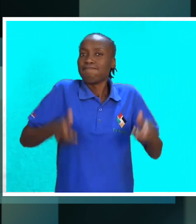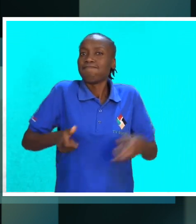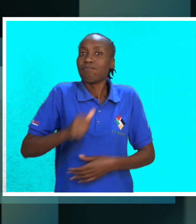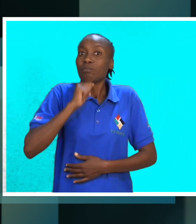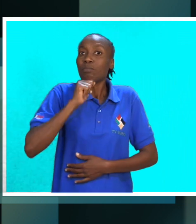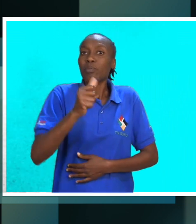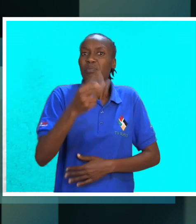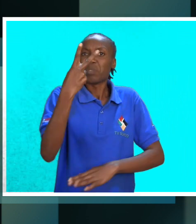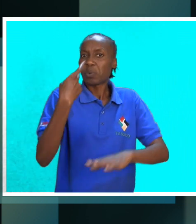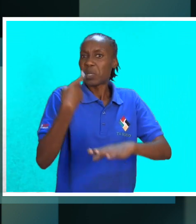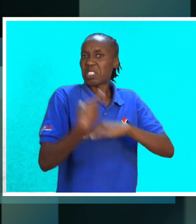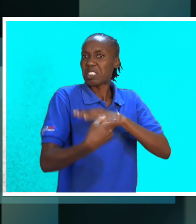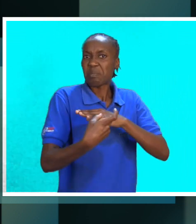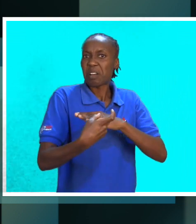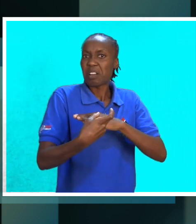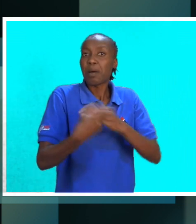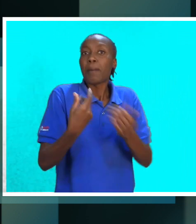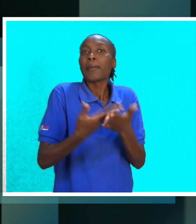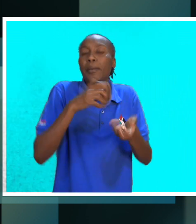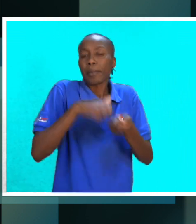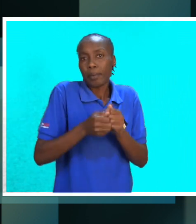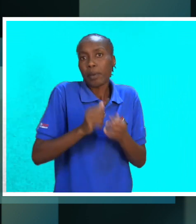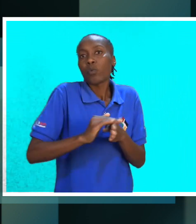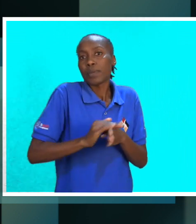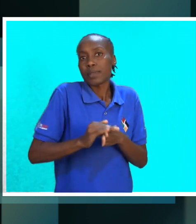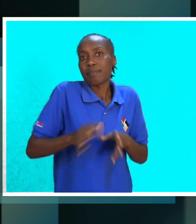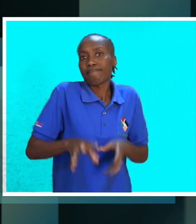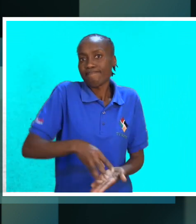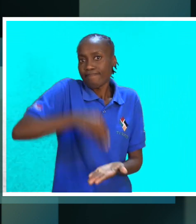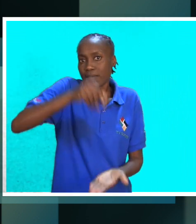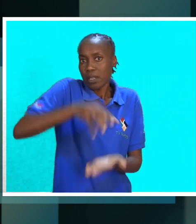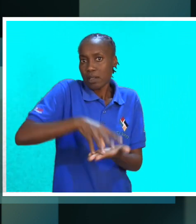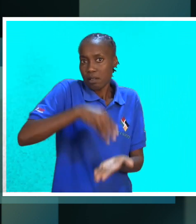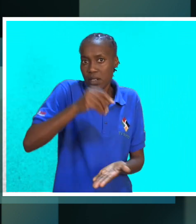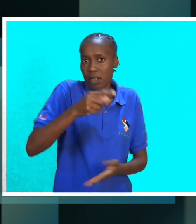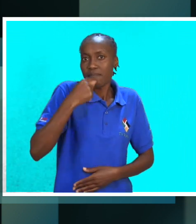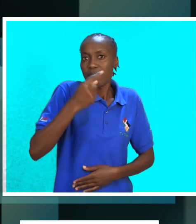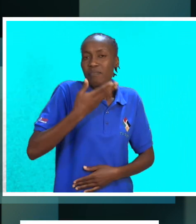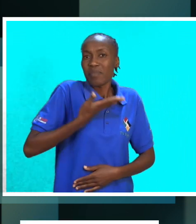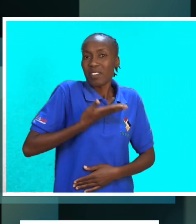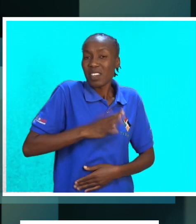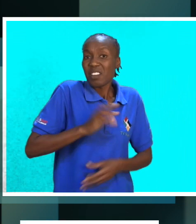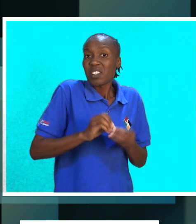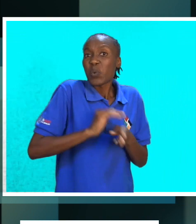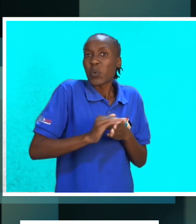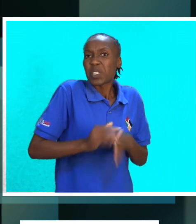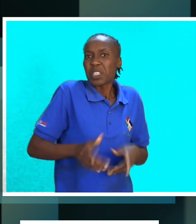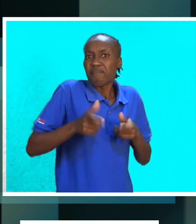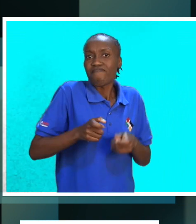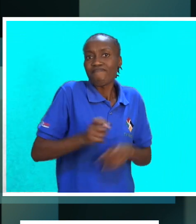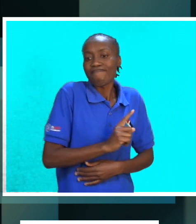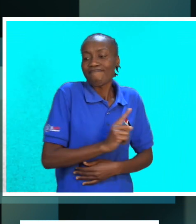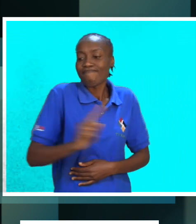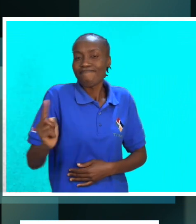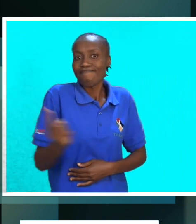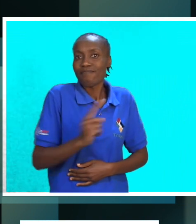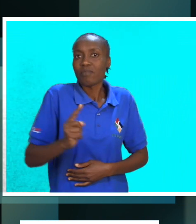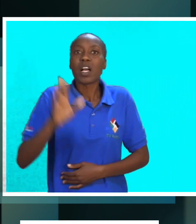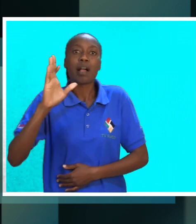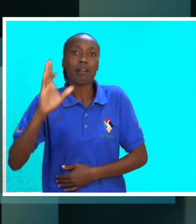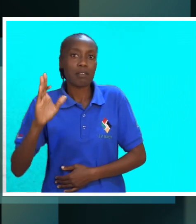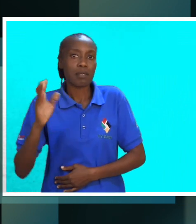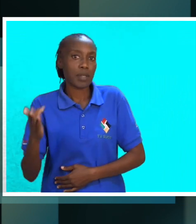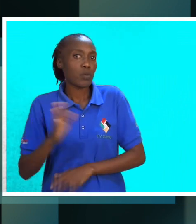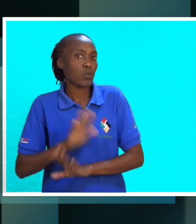A carinha que tinha estragou-se há 2 semanas, por causa do areal. Agora só usamos para levá-la até a casa de banho.